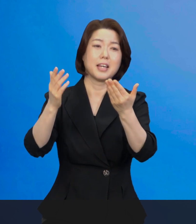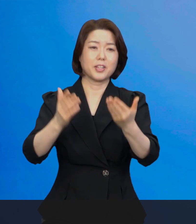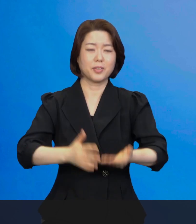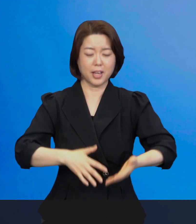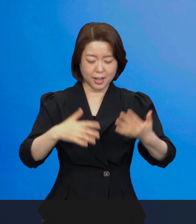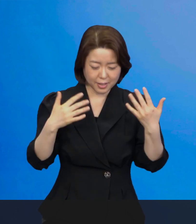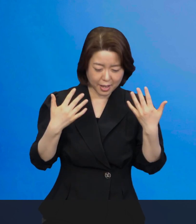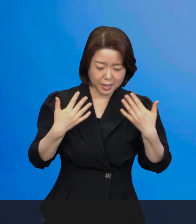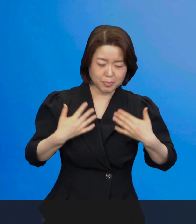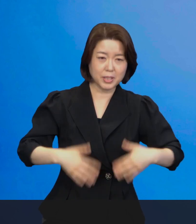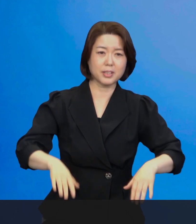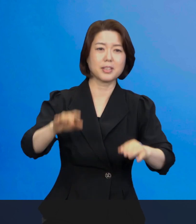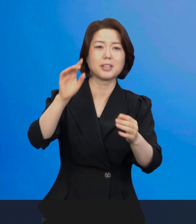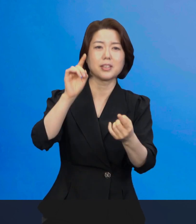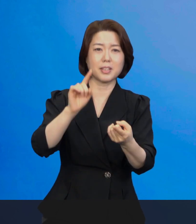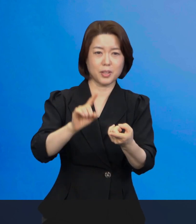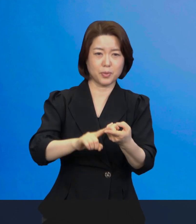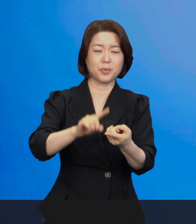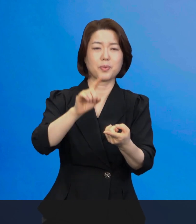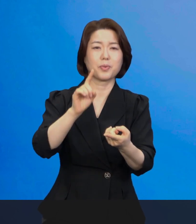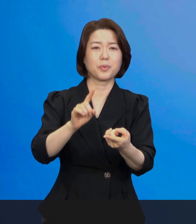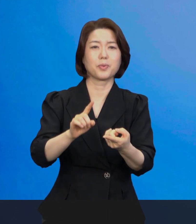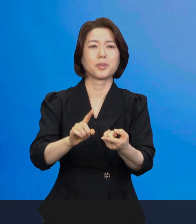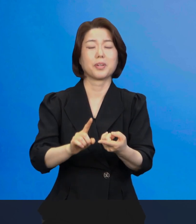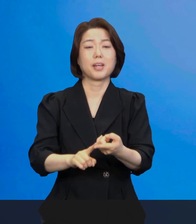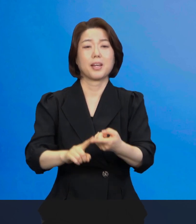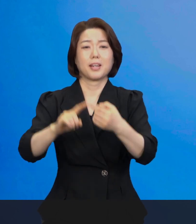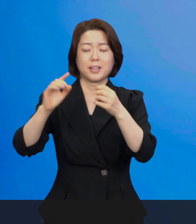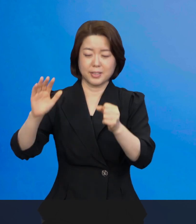사랑하시네, 연약한 그대로